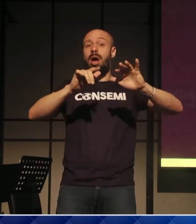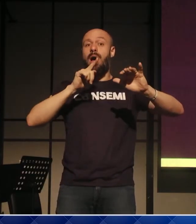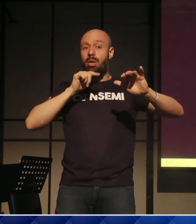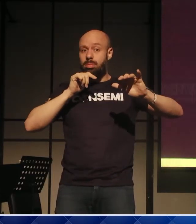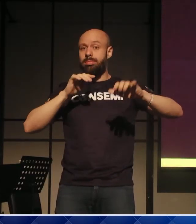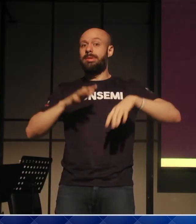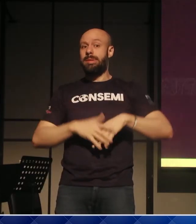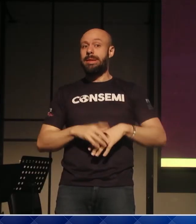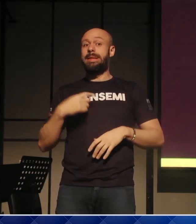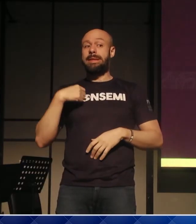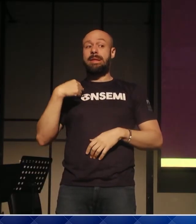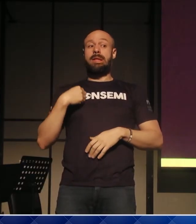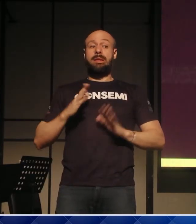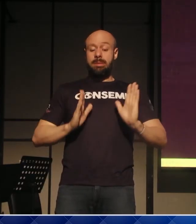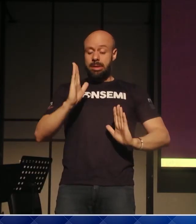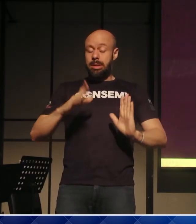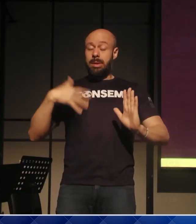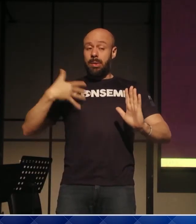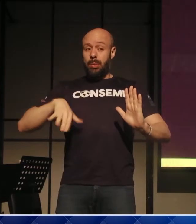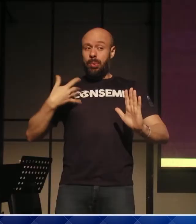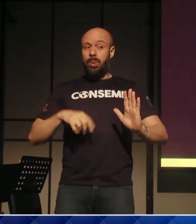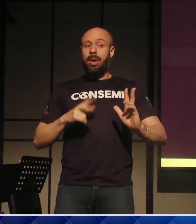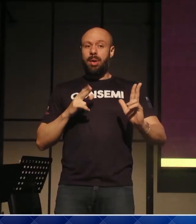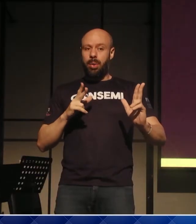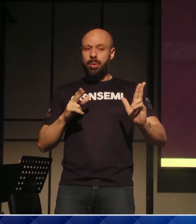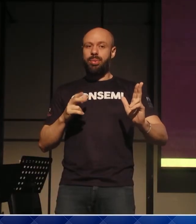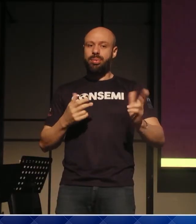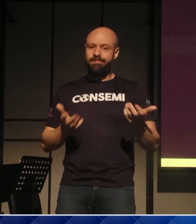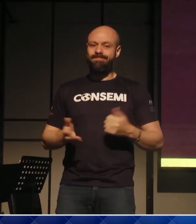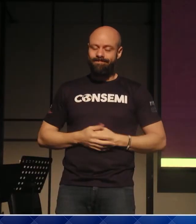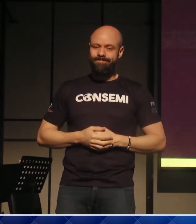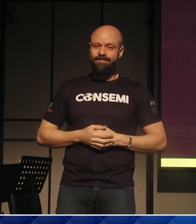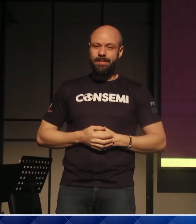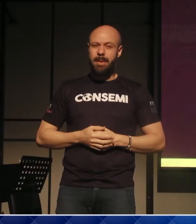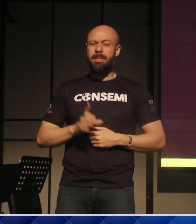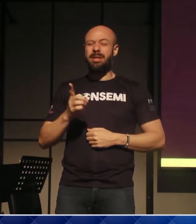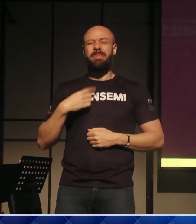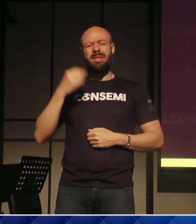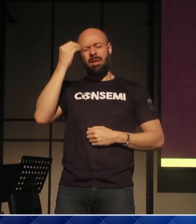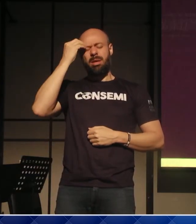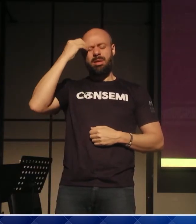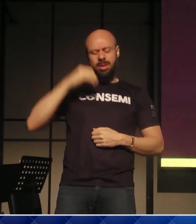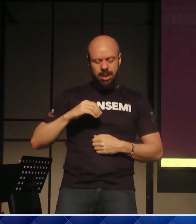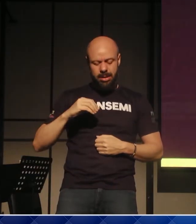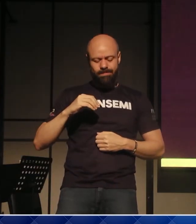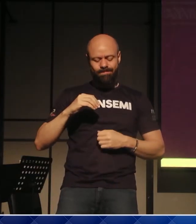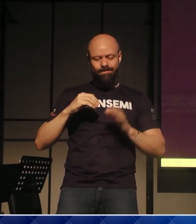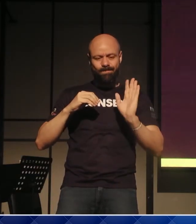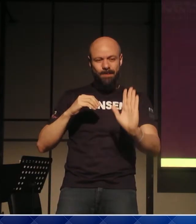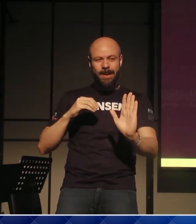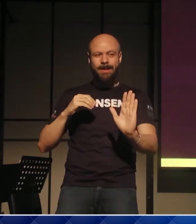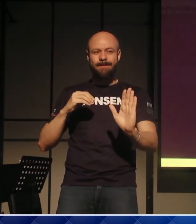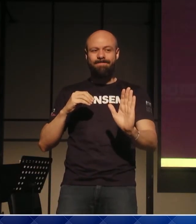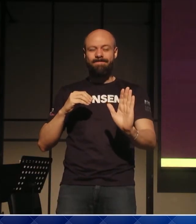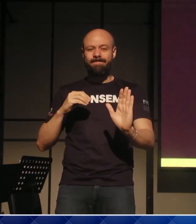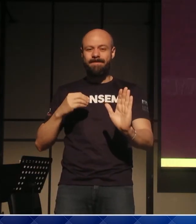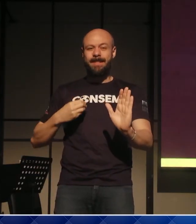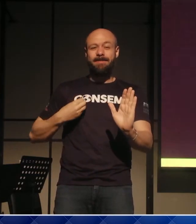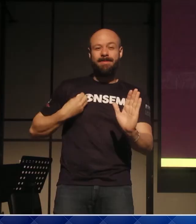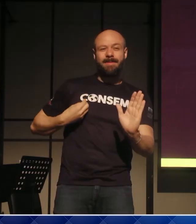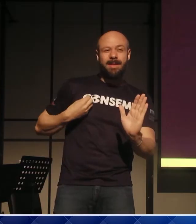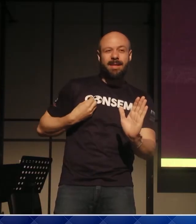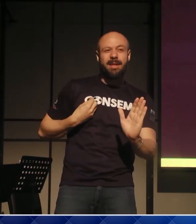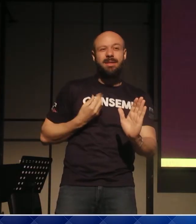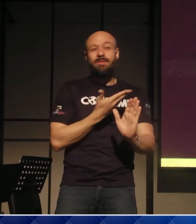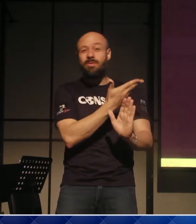de muita luta e que pensávamos que ia desistir de verdade. Mas através da vida de irmãos